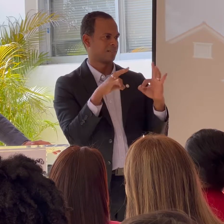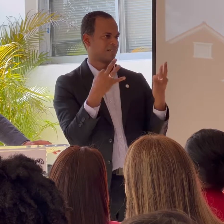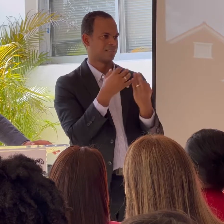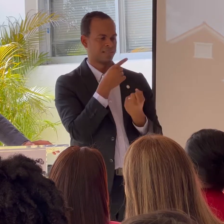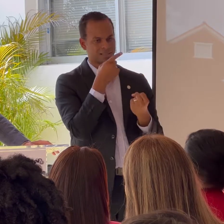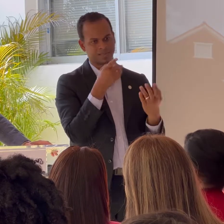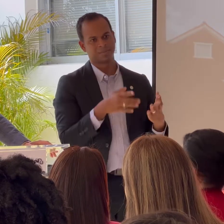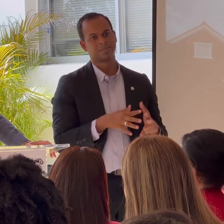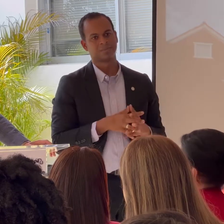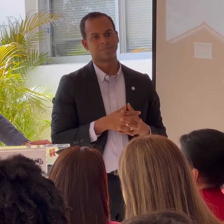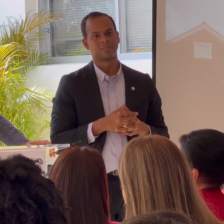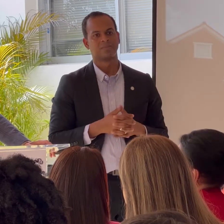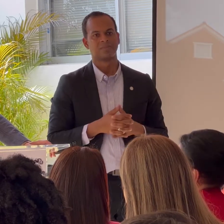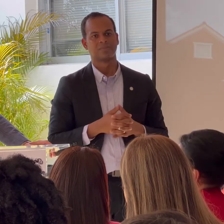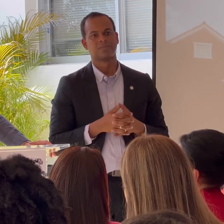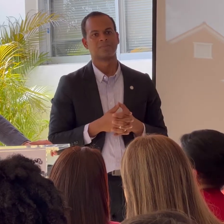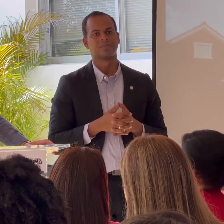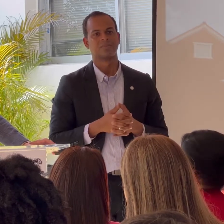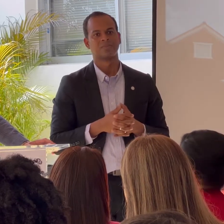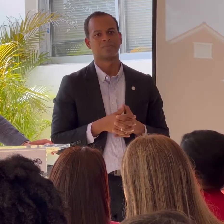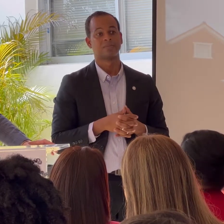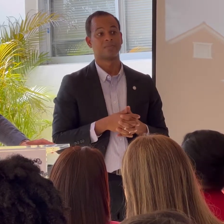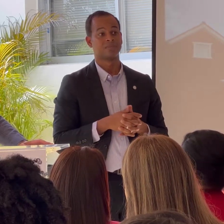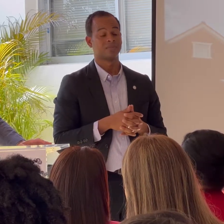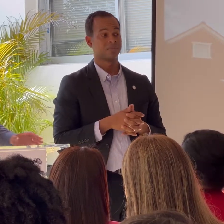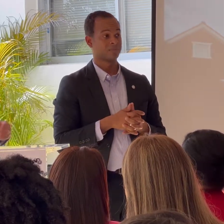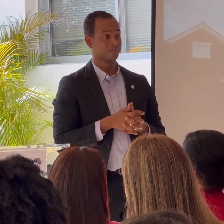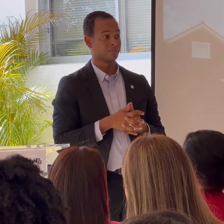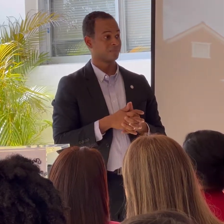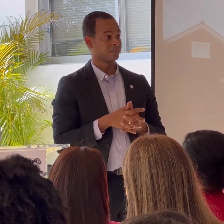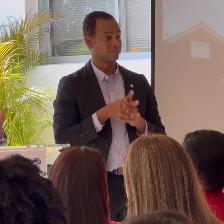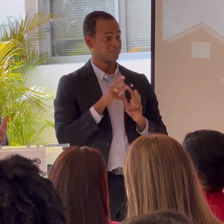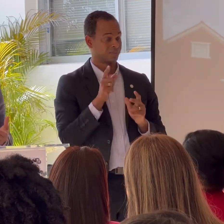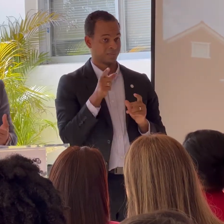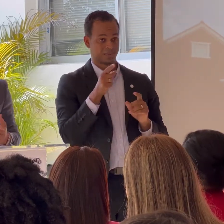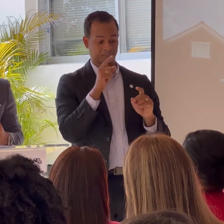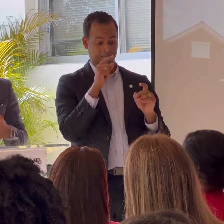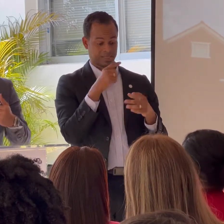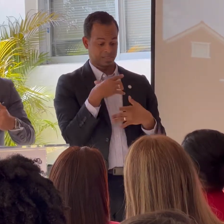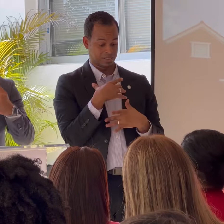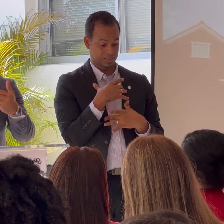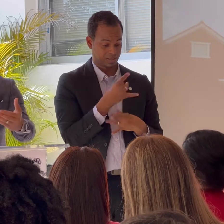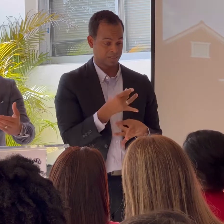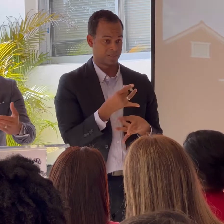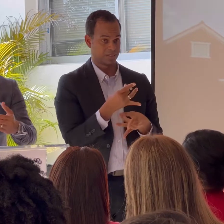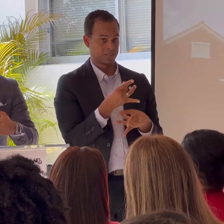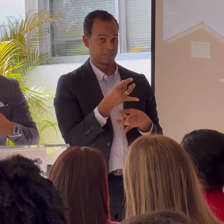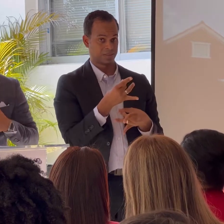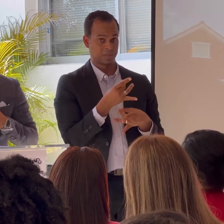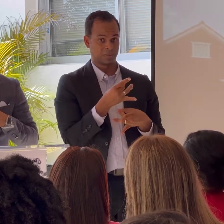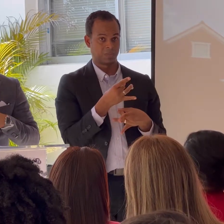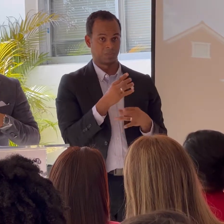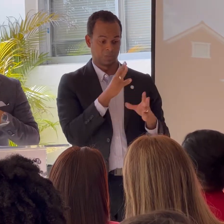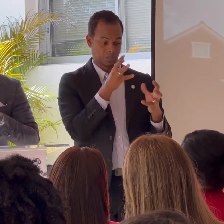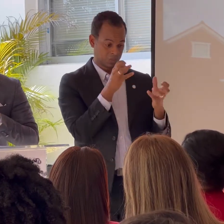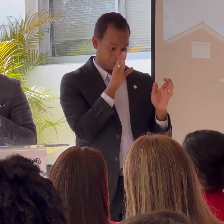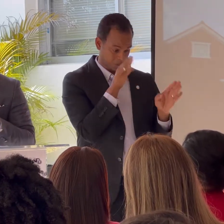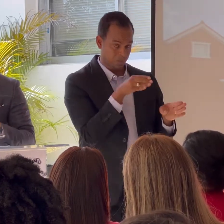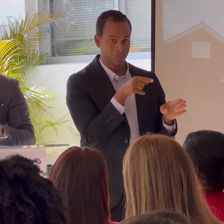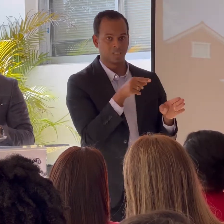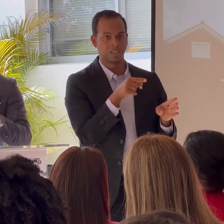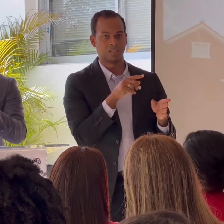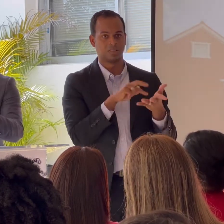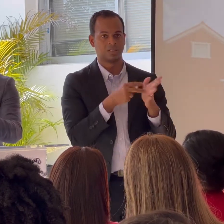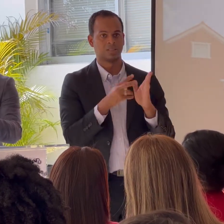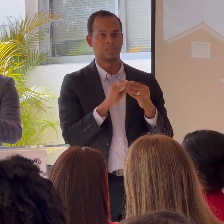dominicana. Y tener interés en algo no es algo que se dice, es algo que se muestra. Muchas veces